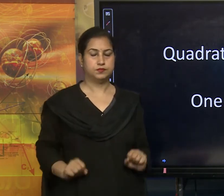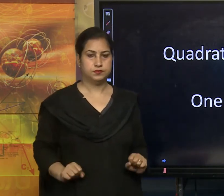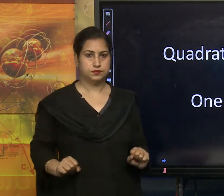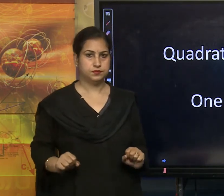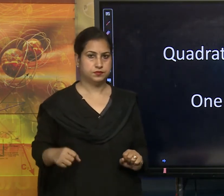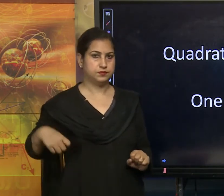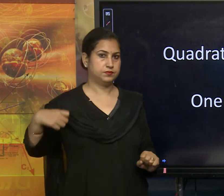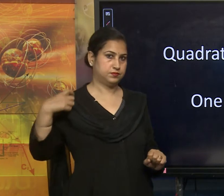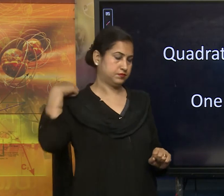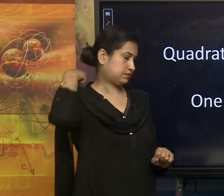आइए शुरू करते हैं।